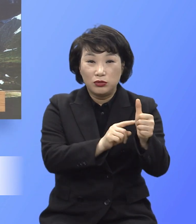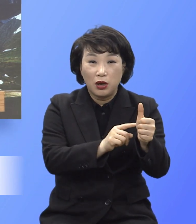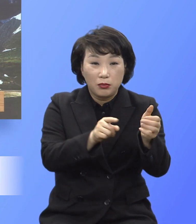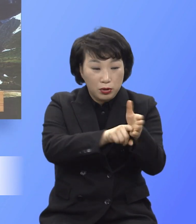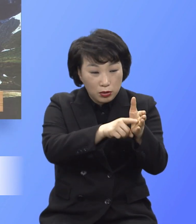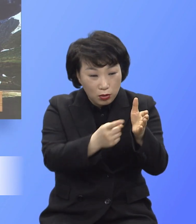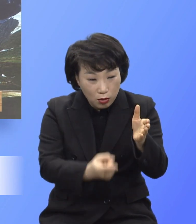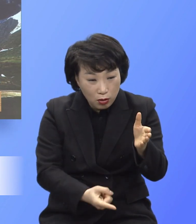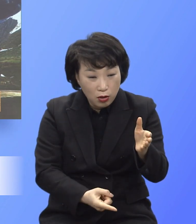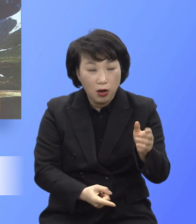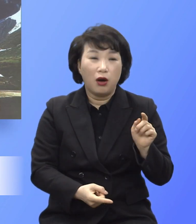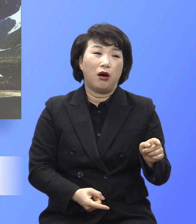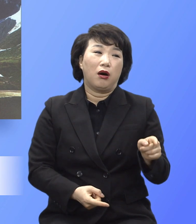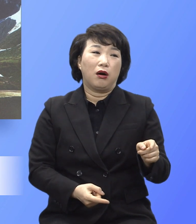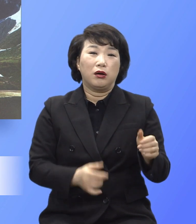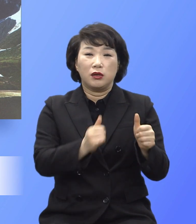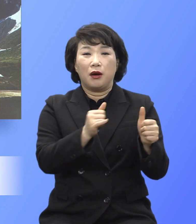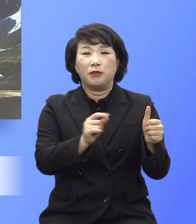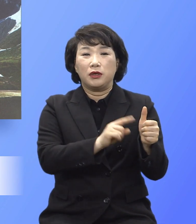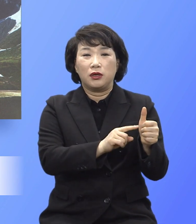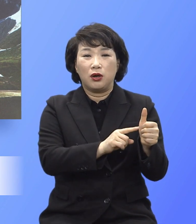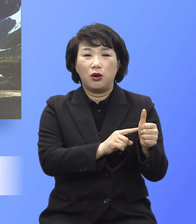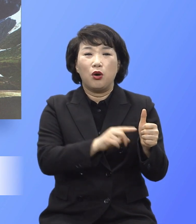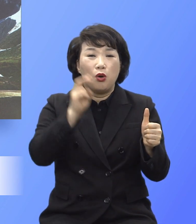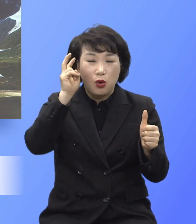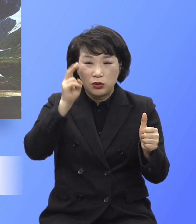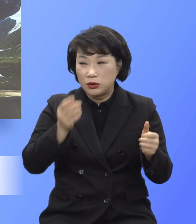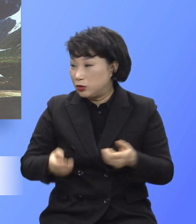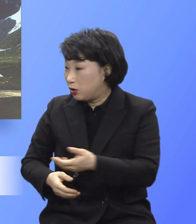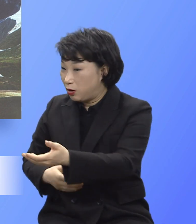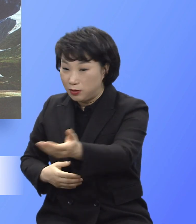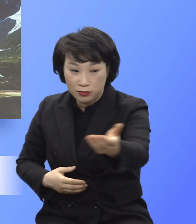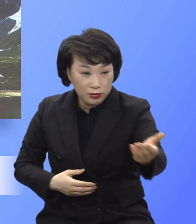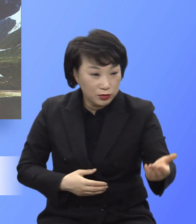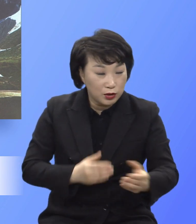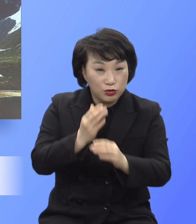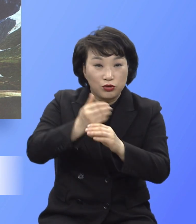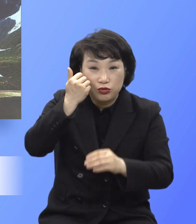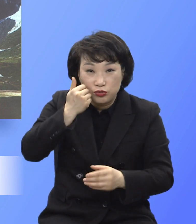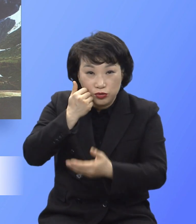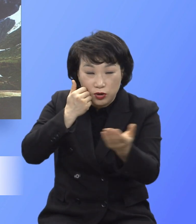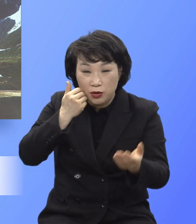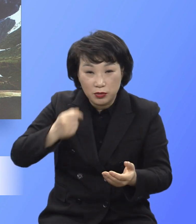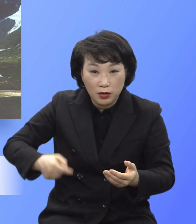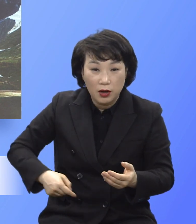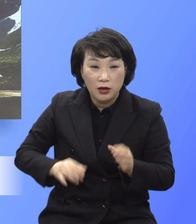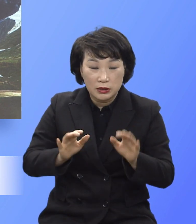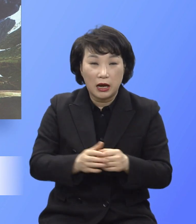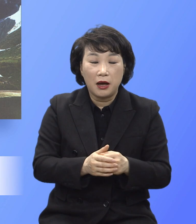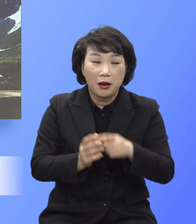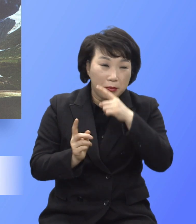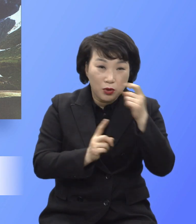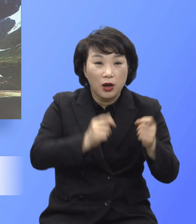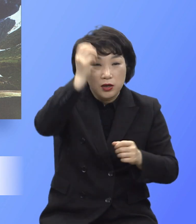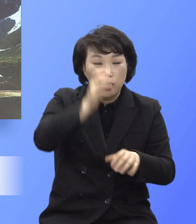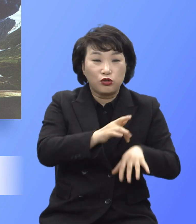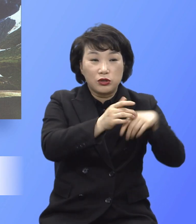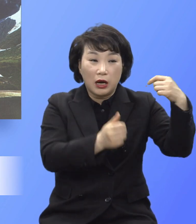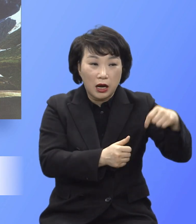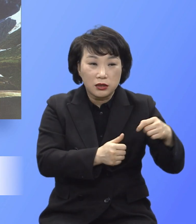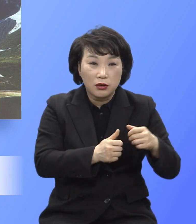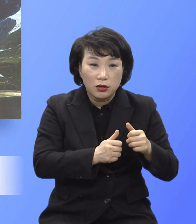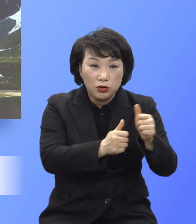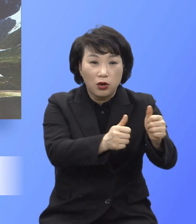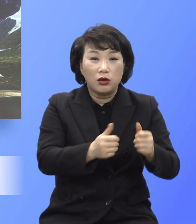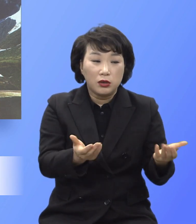믿음에서 떠났다는 사람이 혹시 여기 있다면 미교형과 귀신의 가르침을 쫓아서 이런